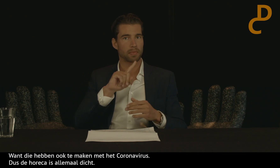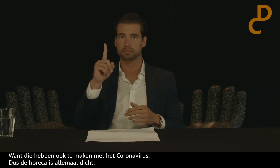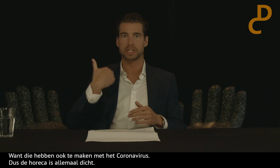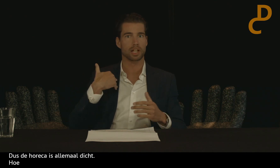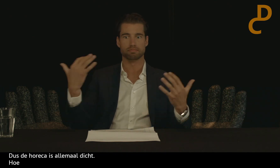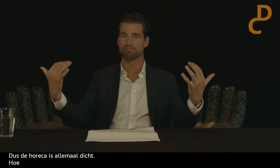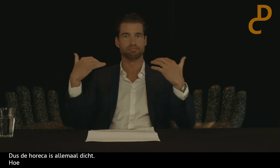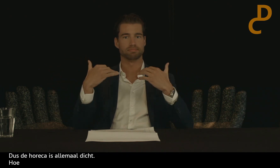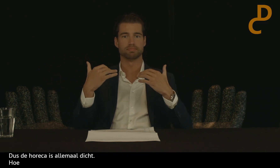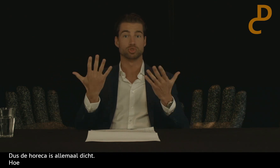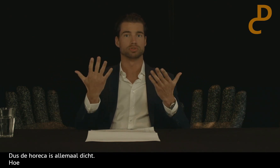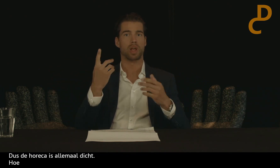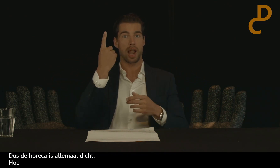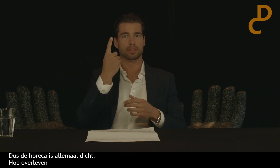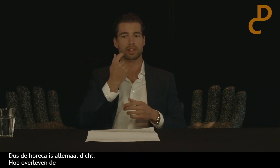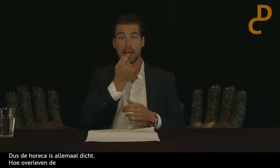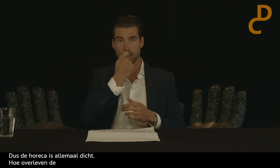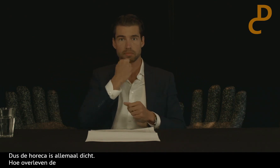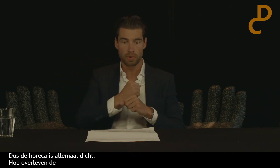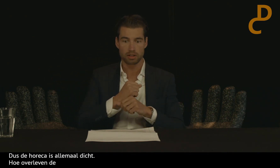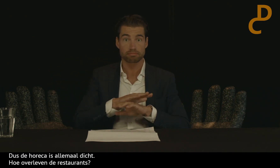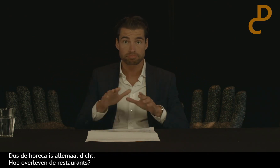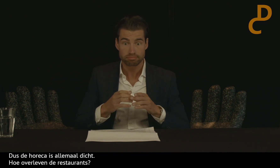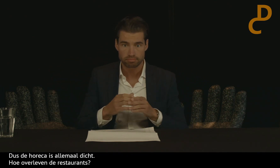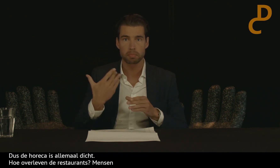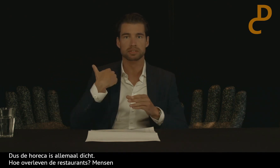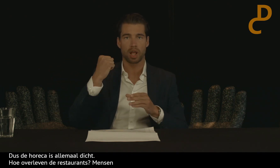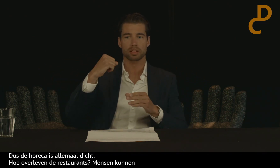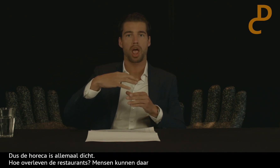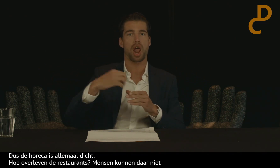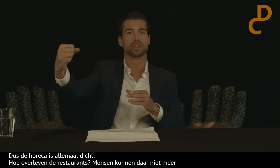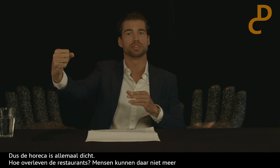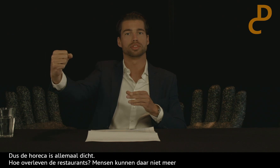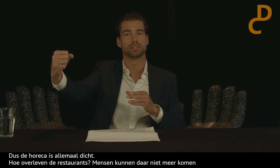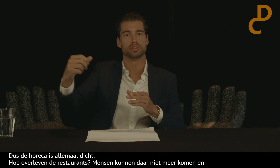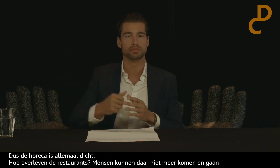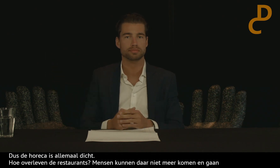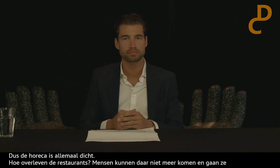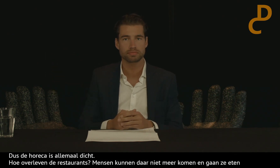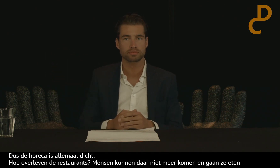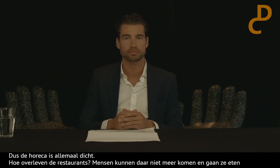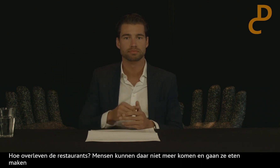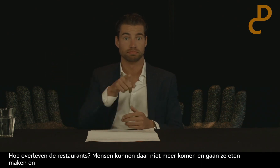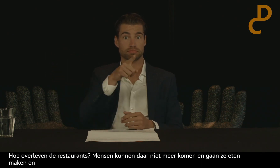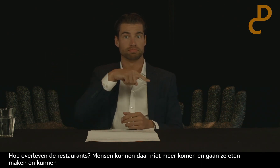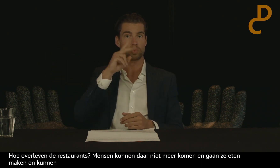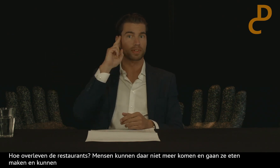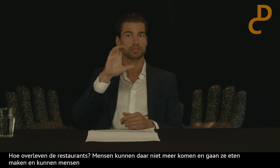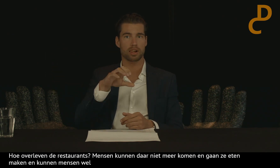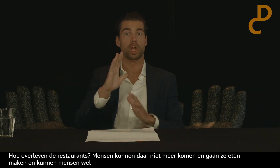restaurants? Mensen kunnen daar niet meer komen. En dan gaan ze eten maken en dan kunnen mensen wel afhalen.